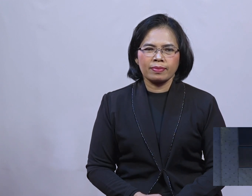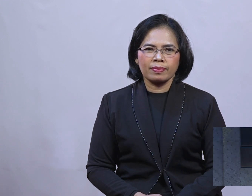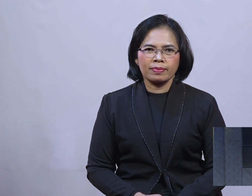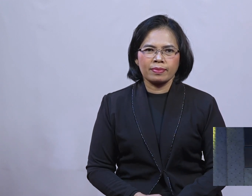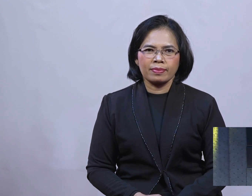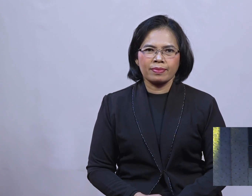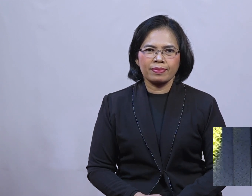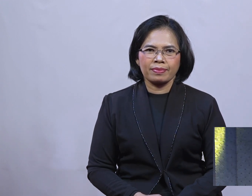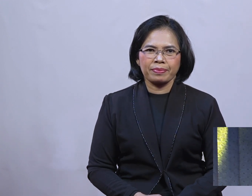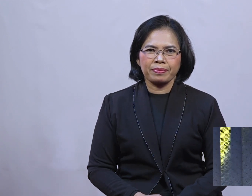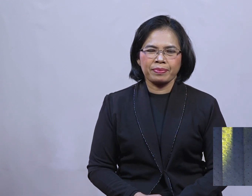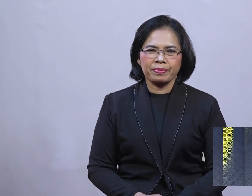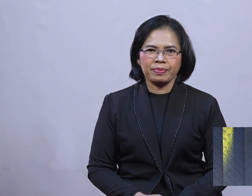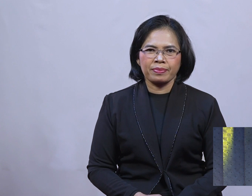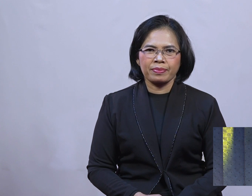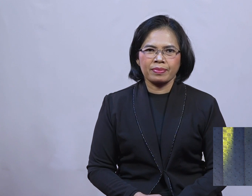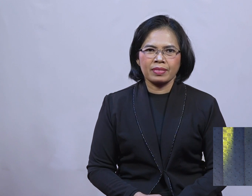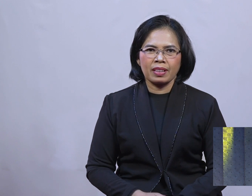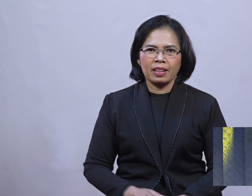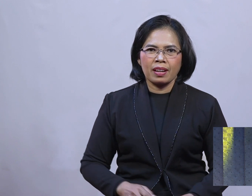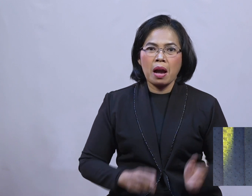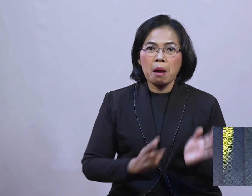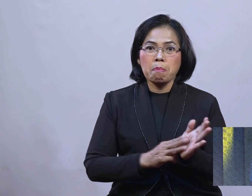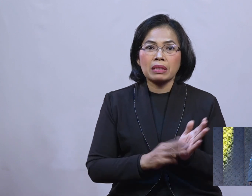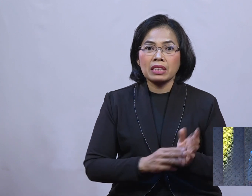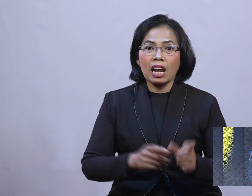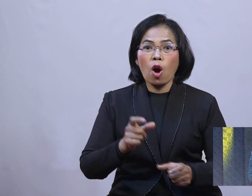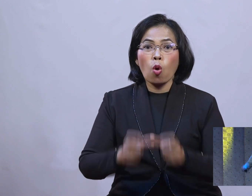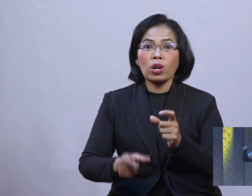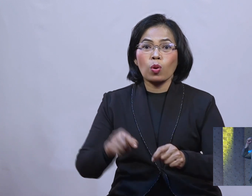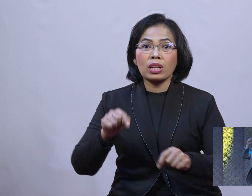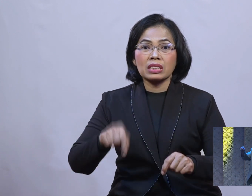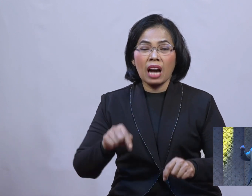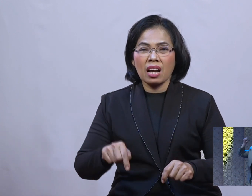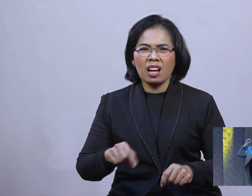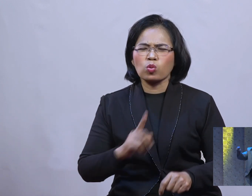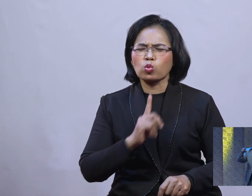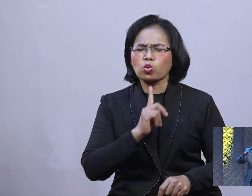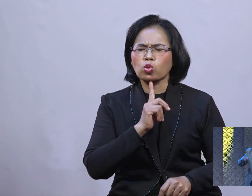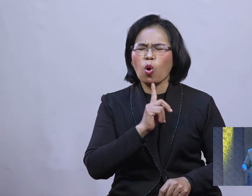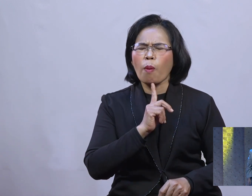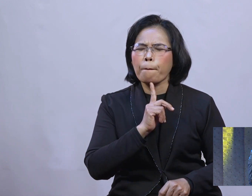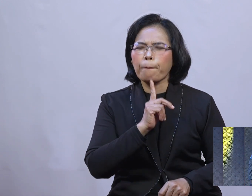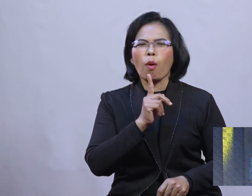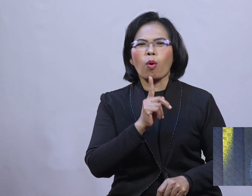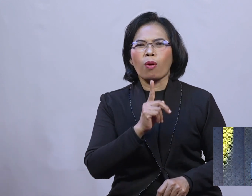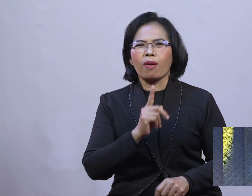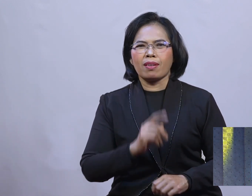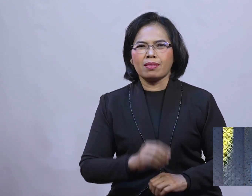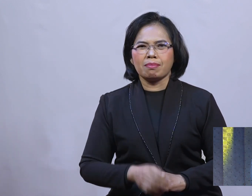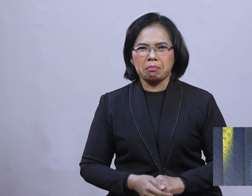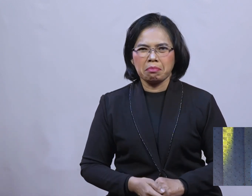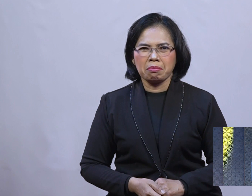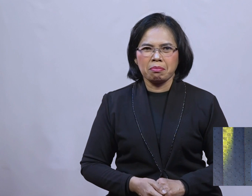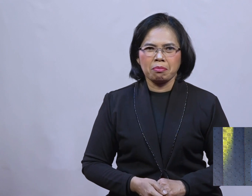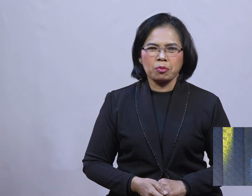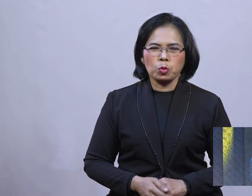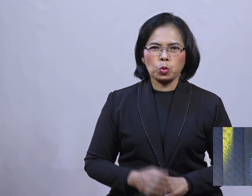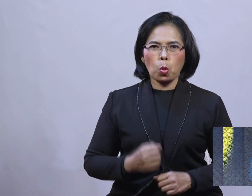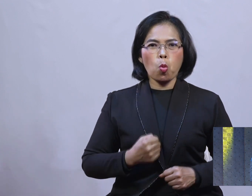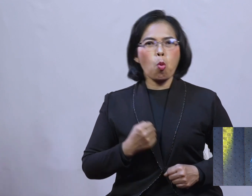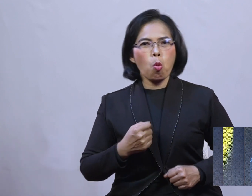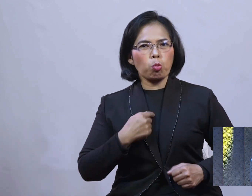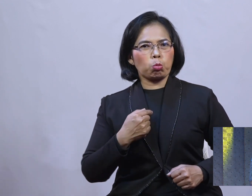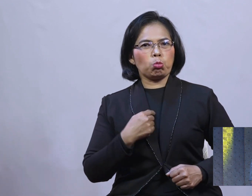Hah Saya ulangi sekali lagi persoalan orang sekarang itu sombong dan tengil Sudah sok jago